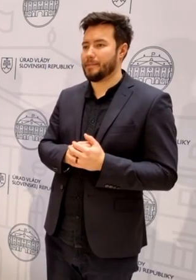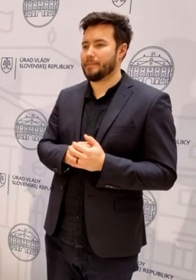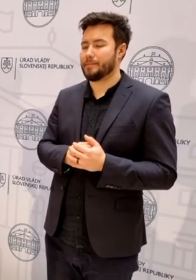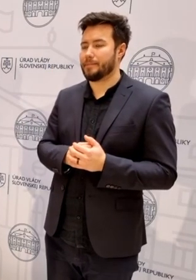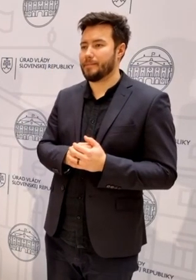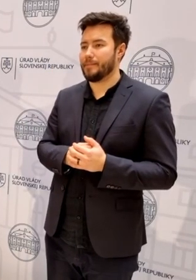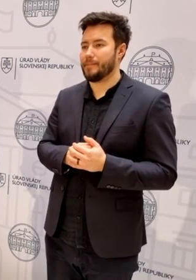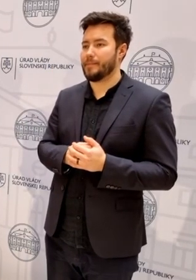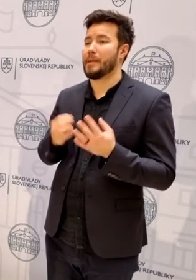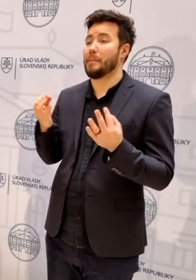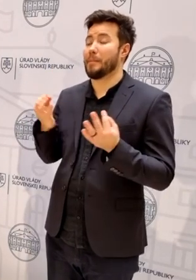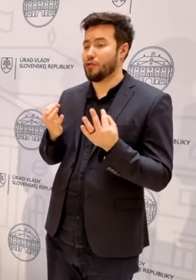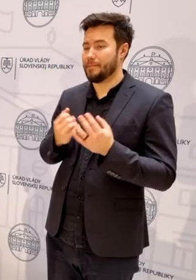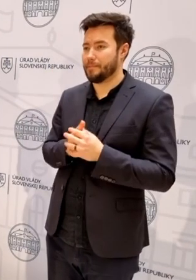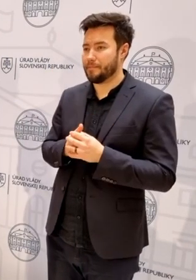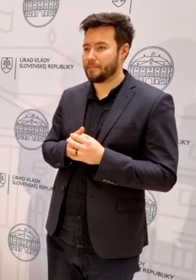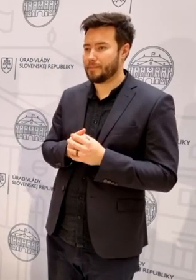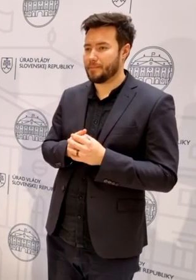krajiny, o ktorých hovoríme, majú